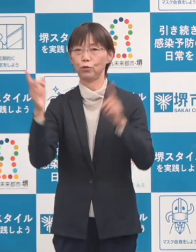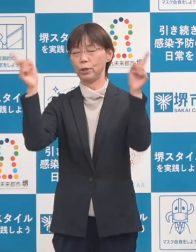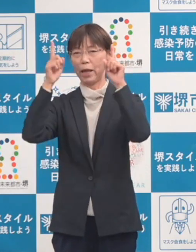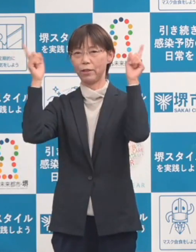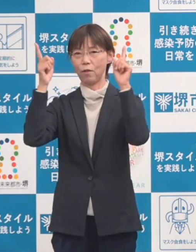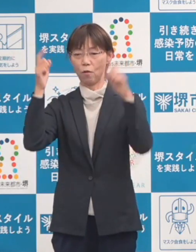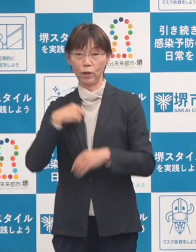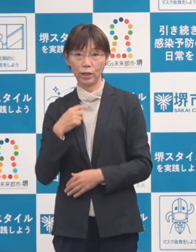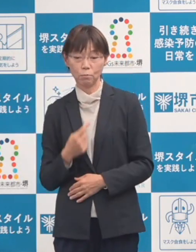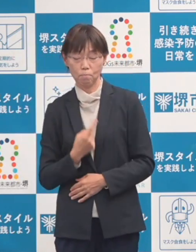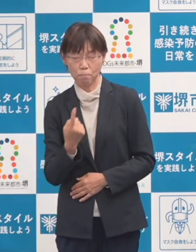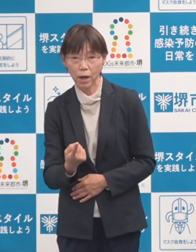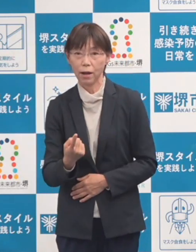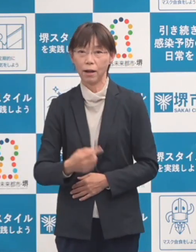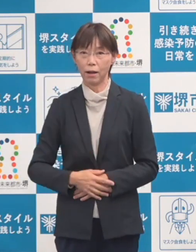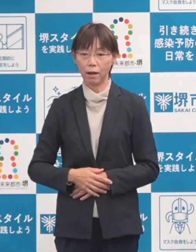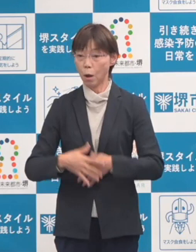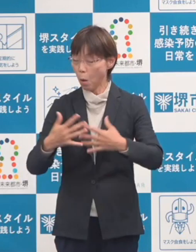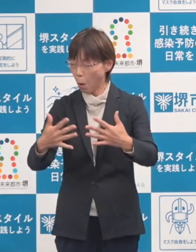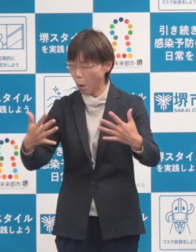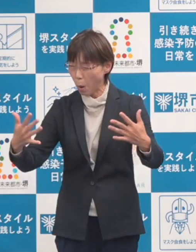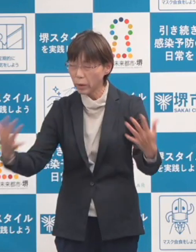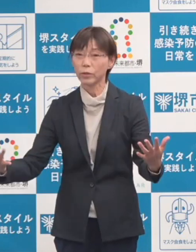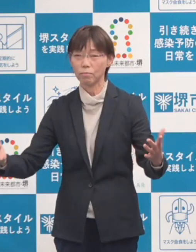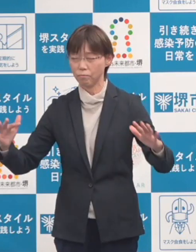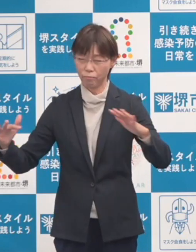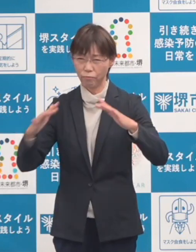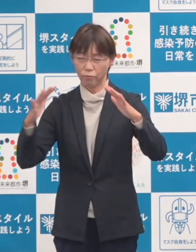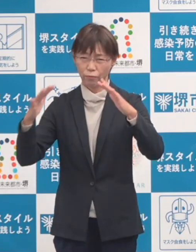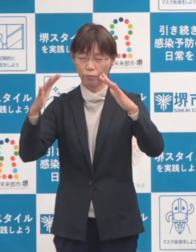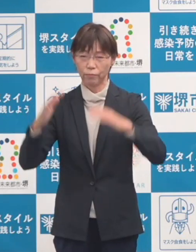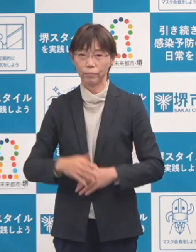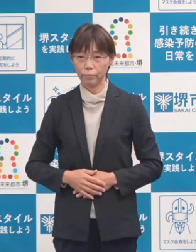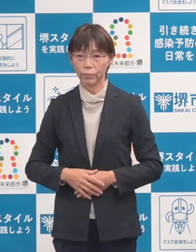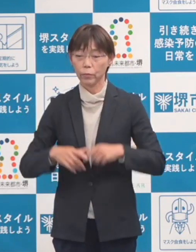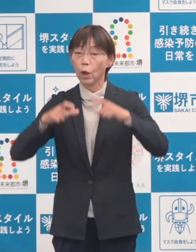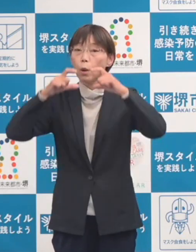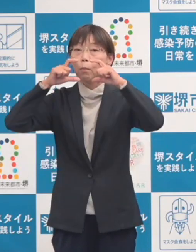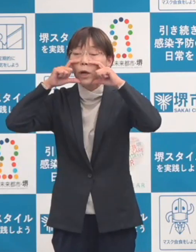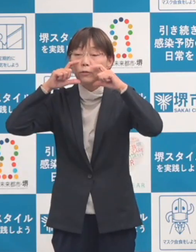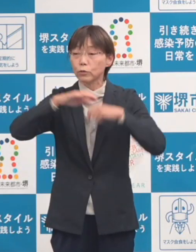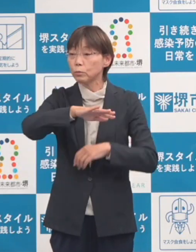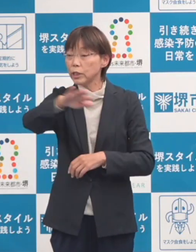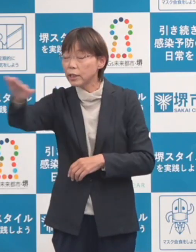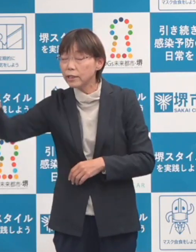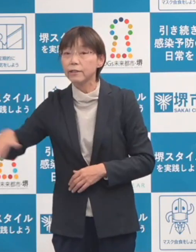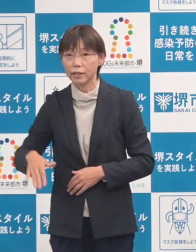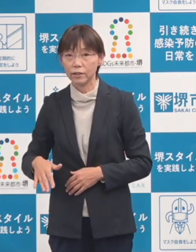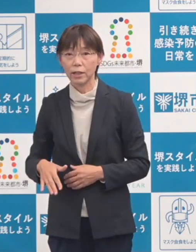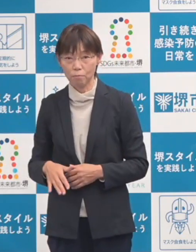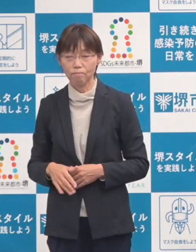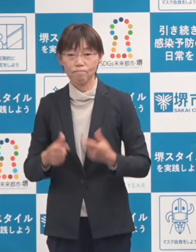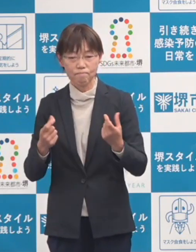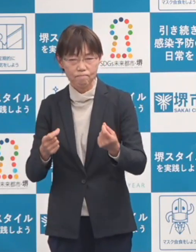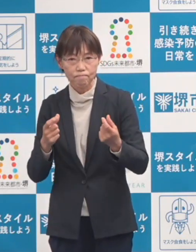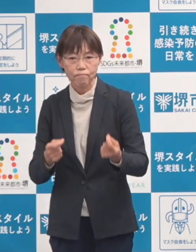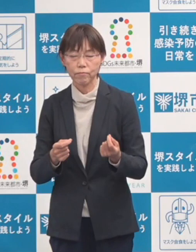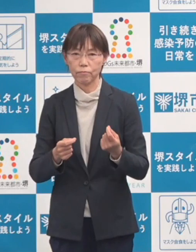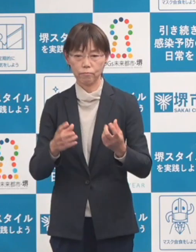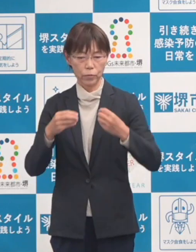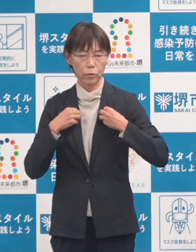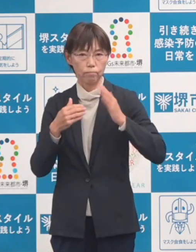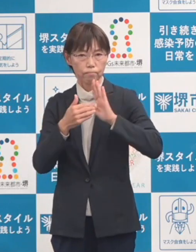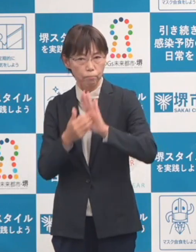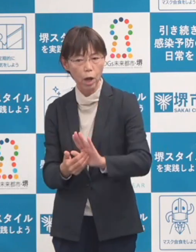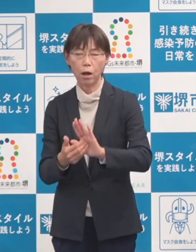い多くの人でにぎわっていました。マスク皆さんつけていらっしゃって、基本的な感染対策を徹底されている様子は見受けられ